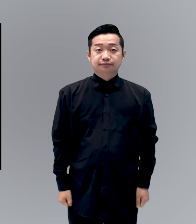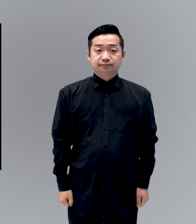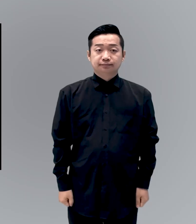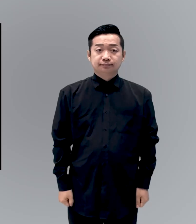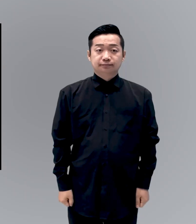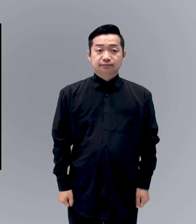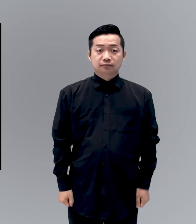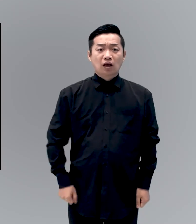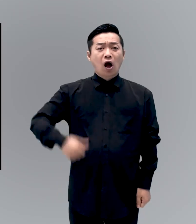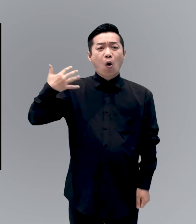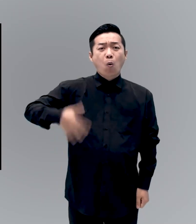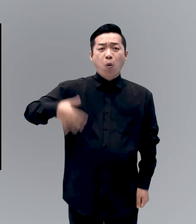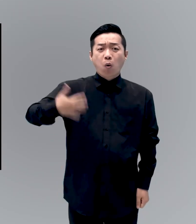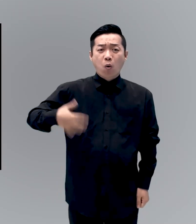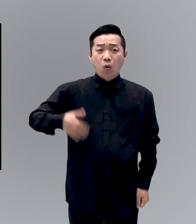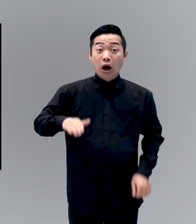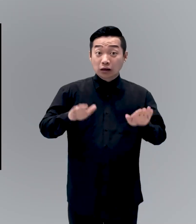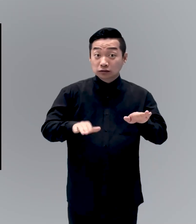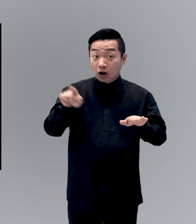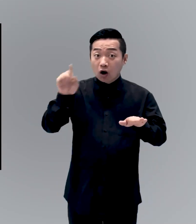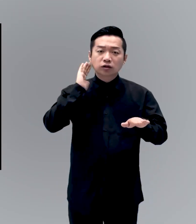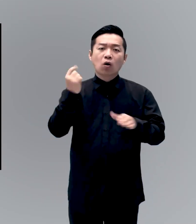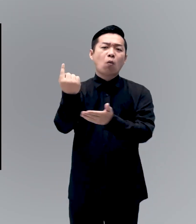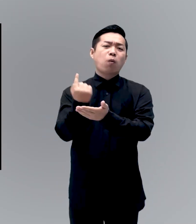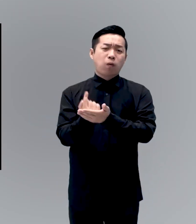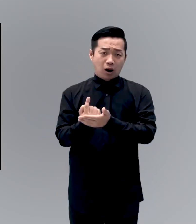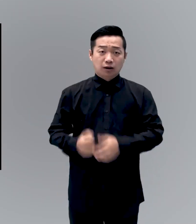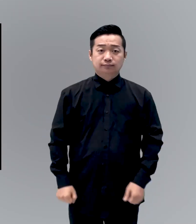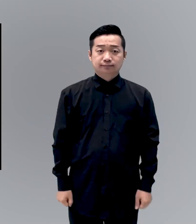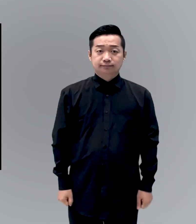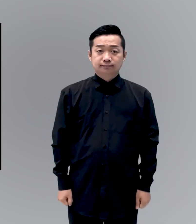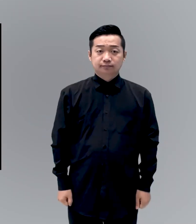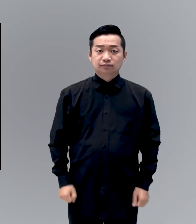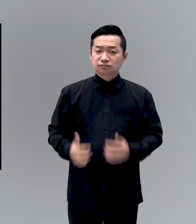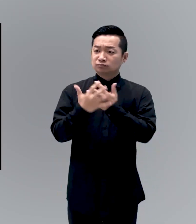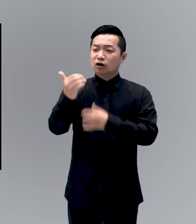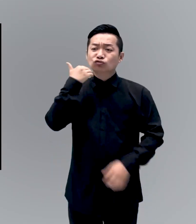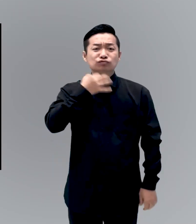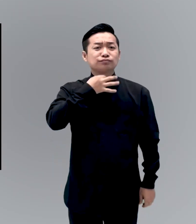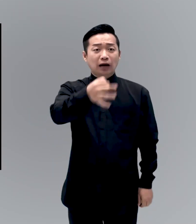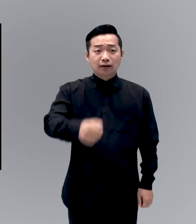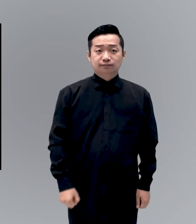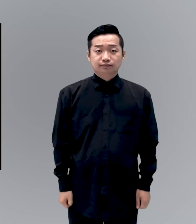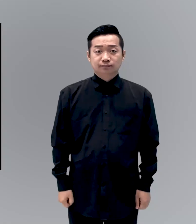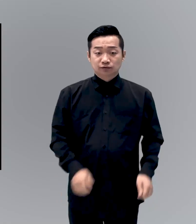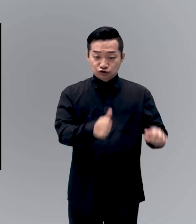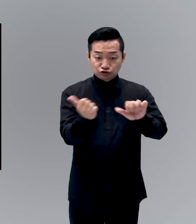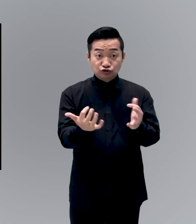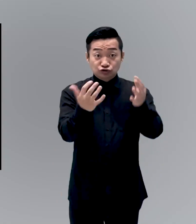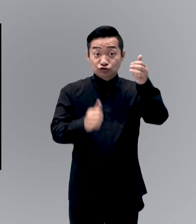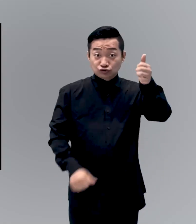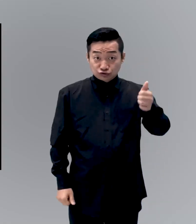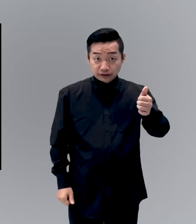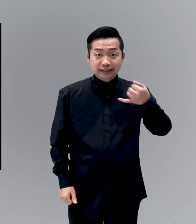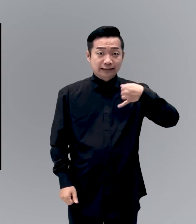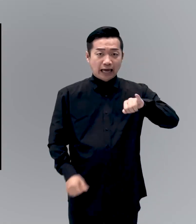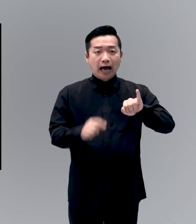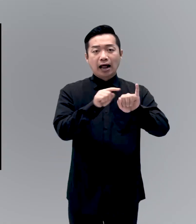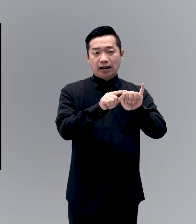사랑의 가설이라는 작품으로 뉴욕타임즈 베스트셀러를 기록한 작가가 되었죠. 그래서 저자가 소개될 때에는